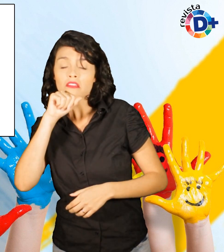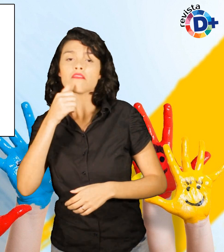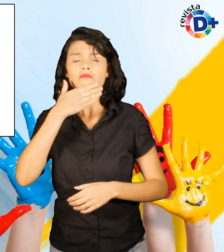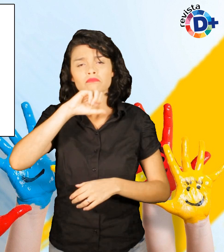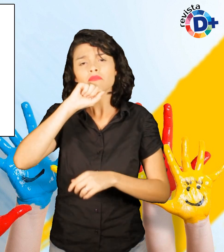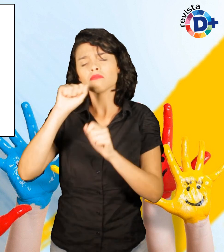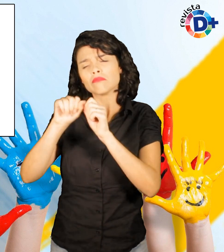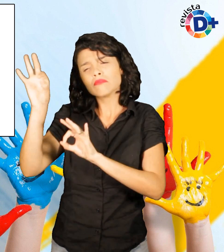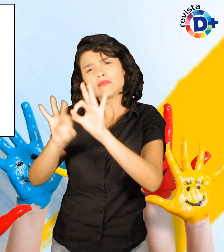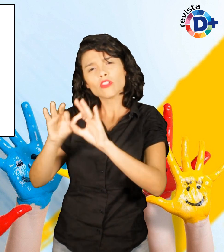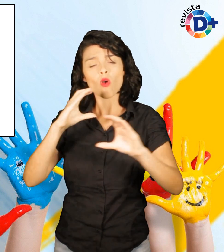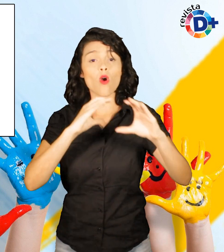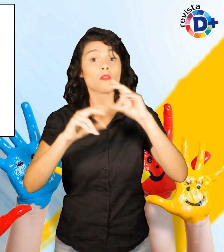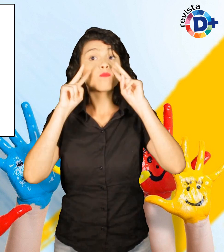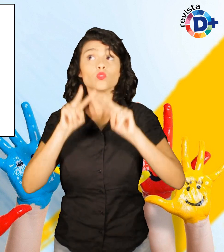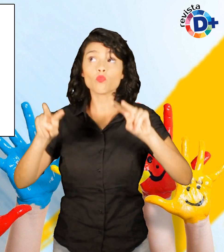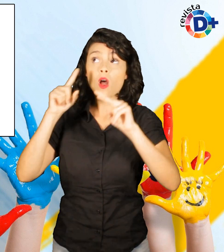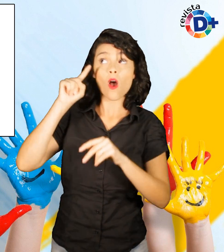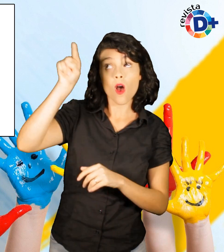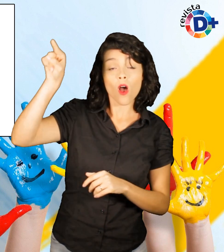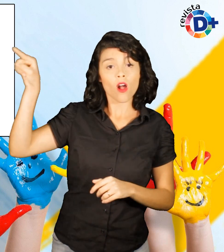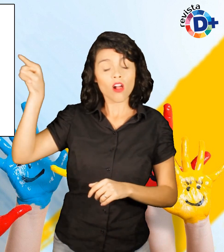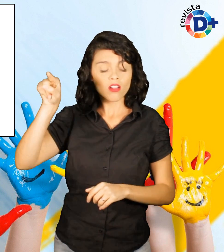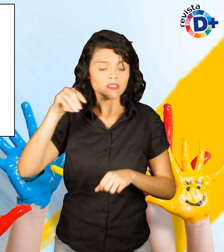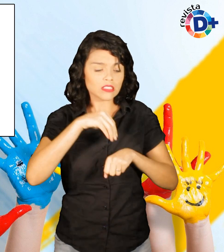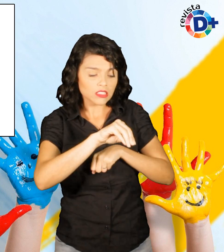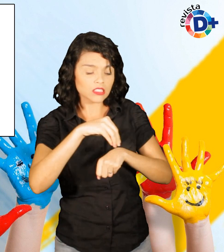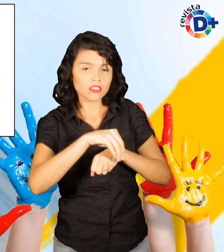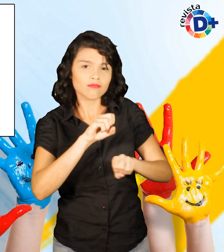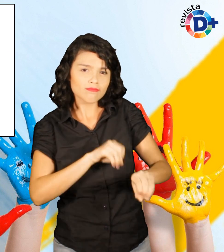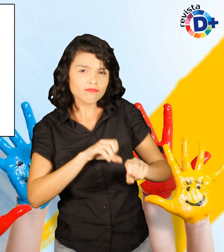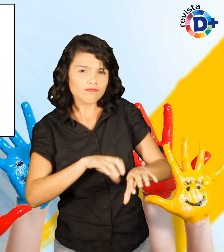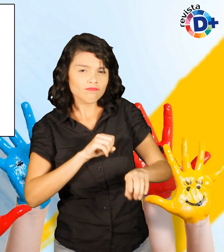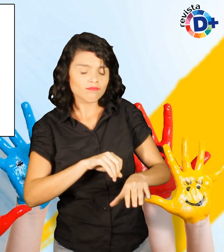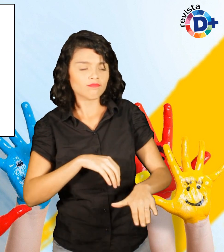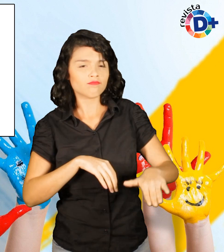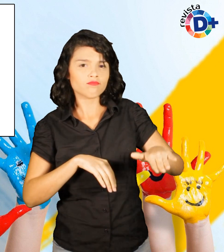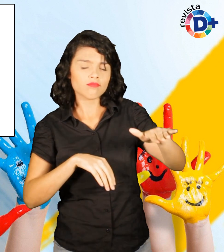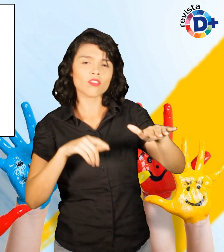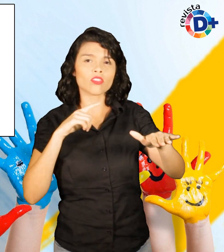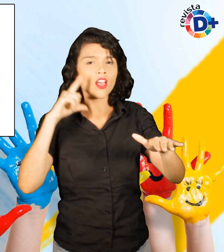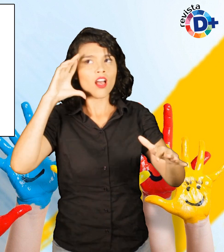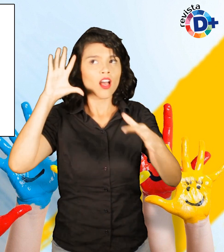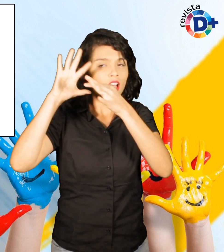visual. Com o passar do tempo, é possível aliá-las a associações que podem ser feitas